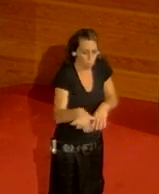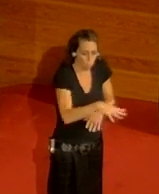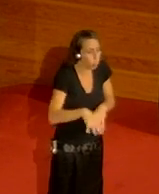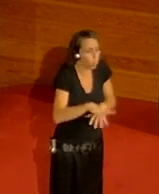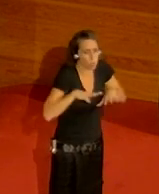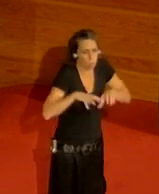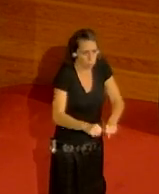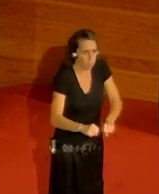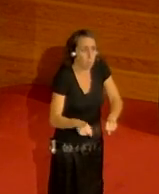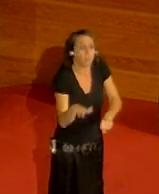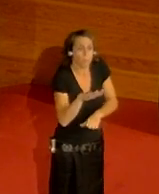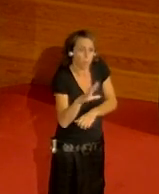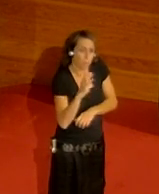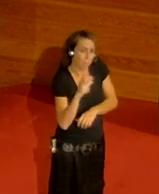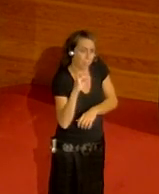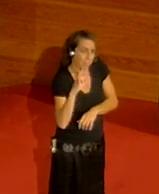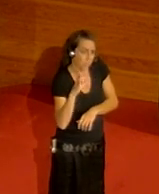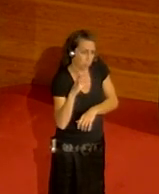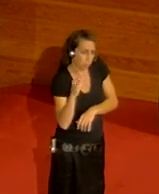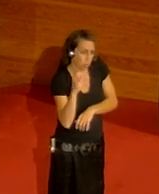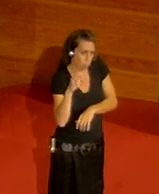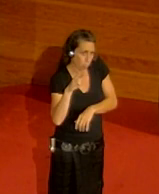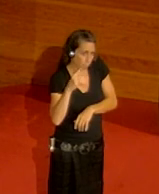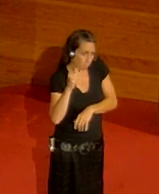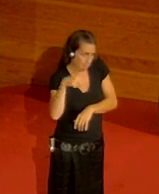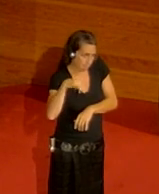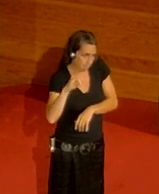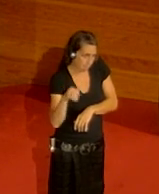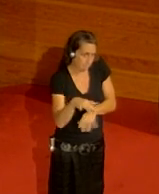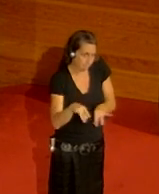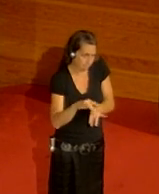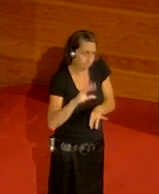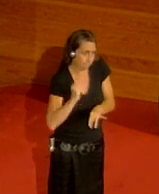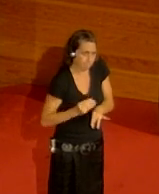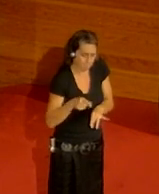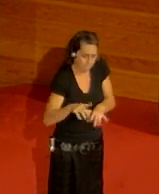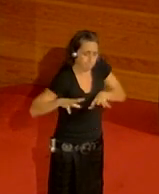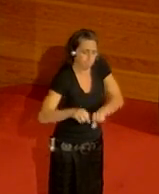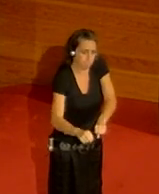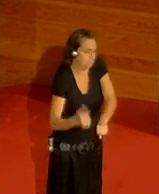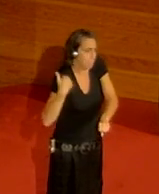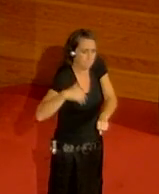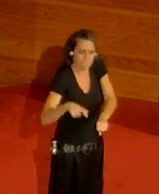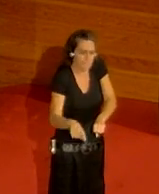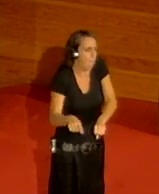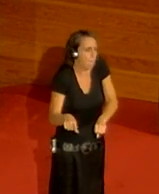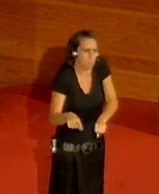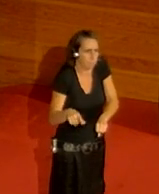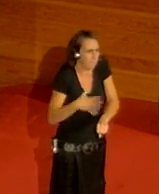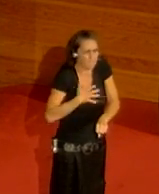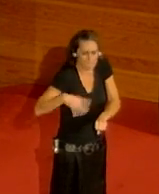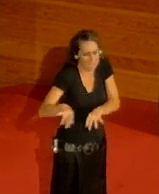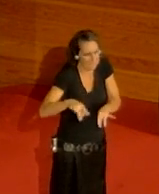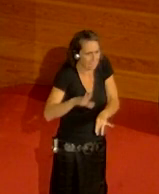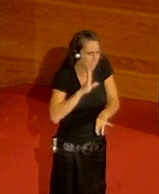en cisjordania ambos defienden la anexión de cisjordania ya para para Israel y